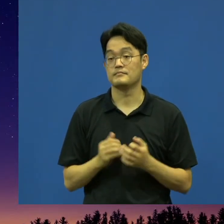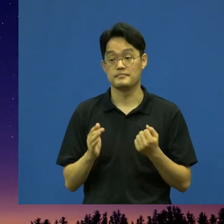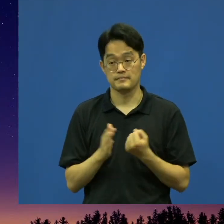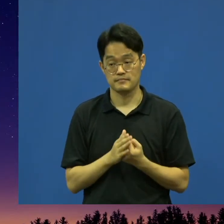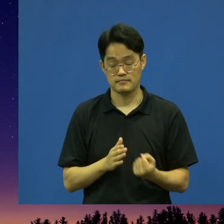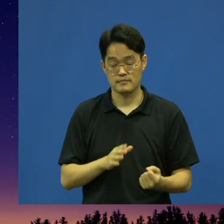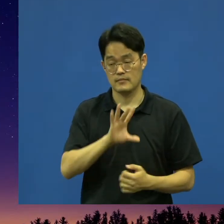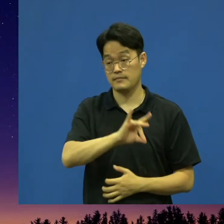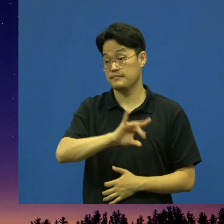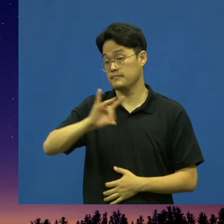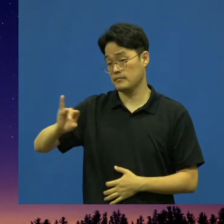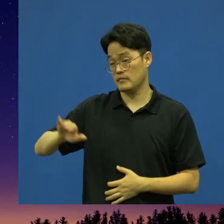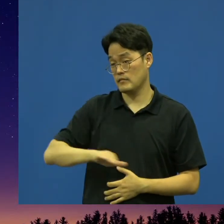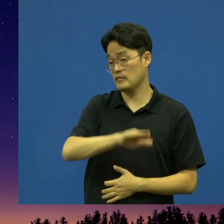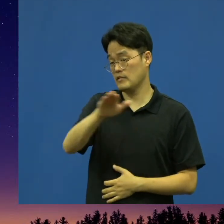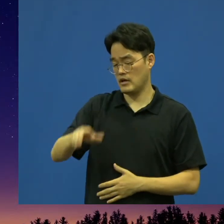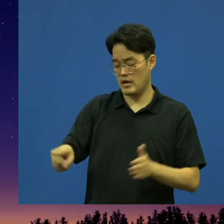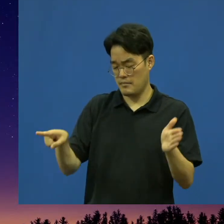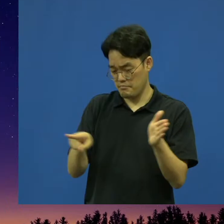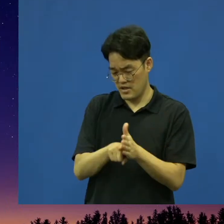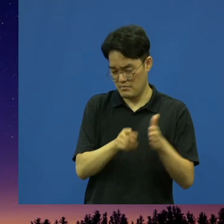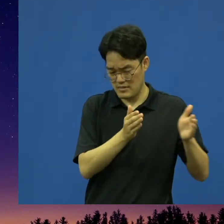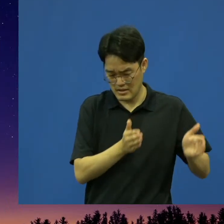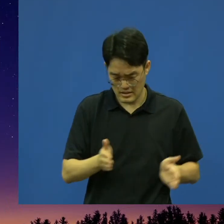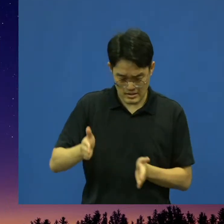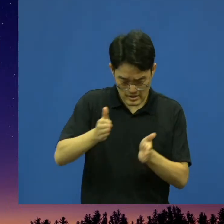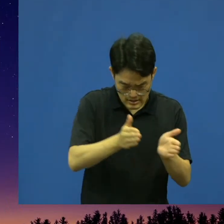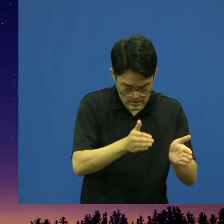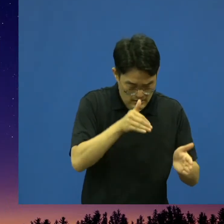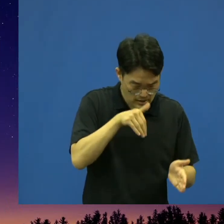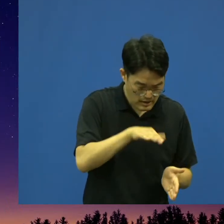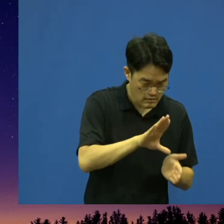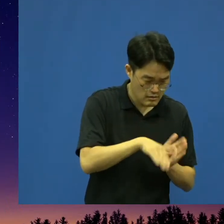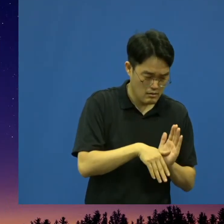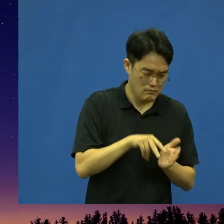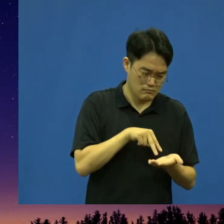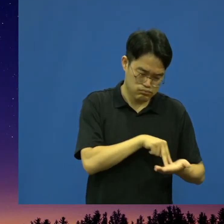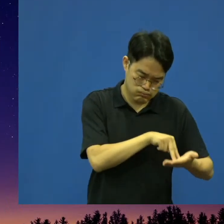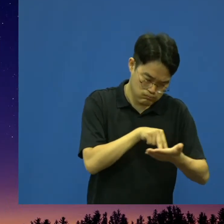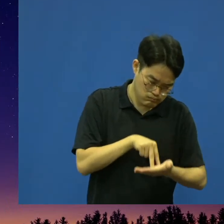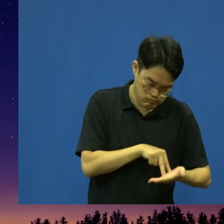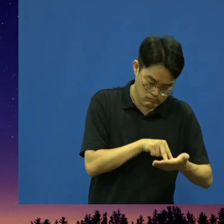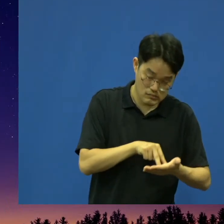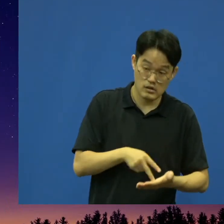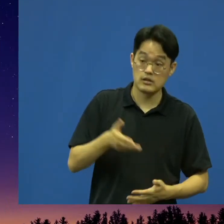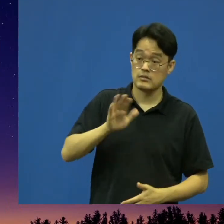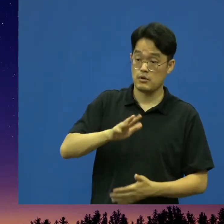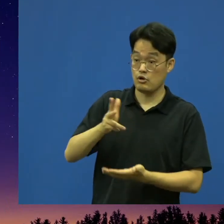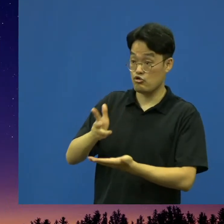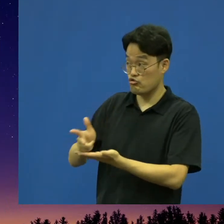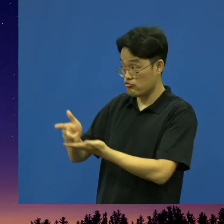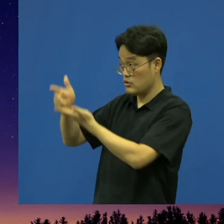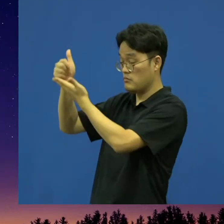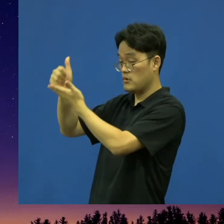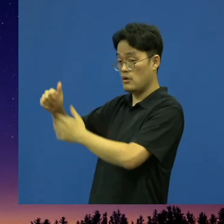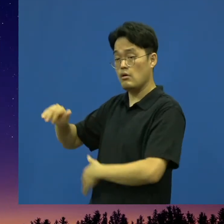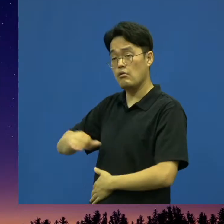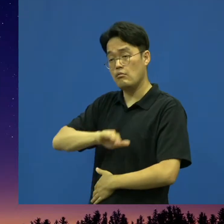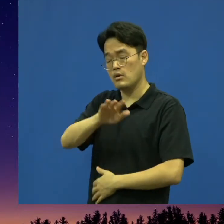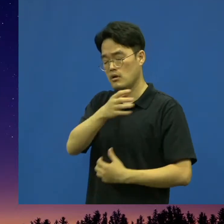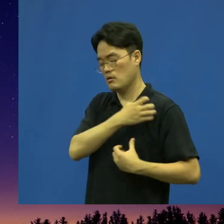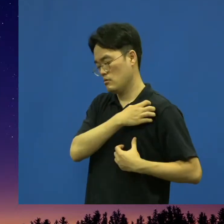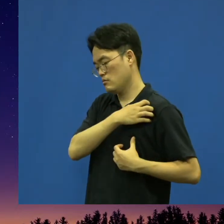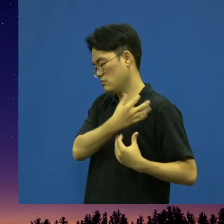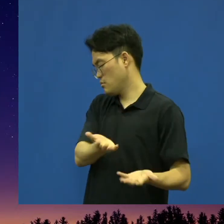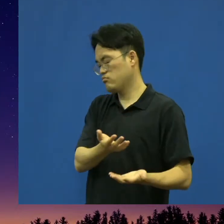때로는 믿음의 길을 가면서 외로울 수는 있지만 주님이 우리를 잠시도 내버려 두시는